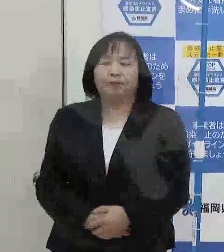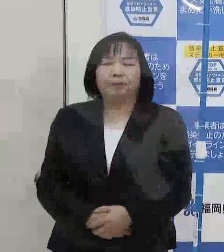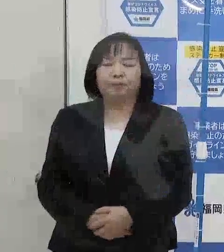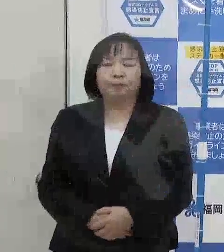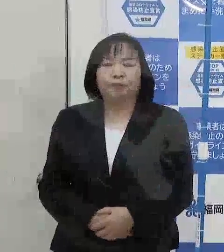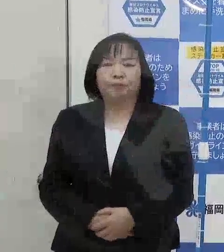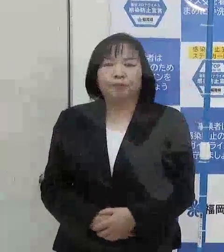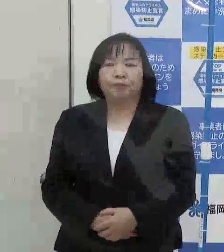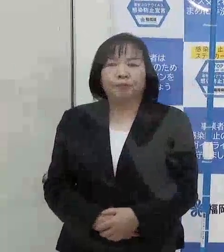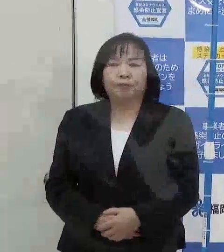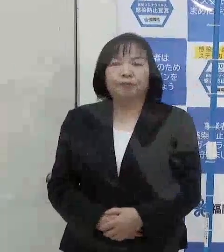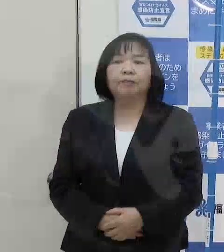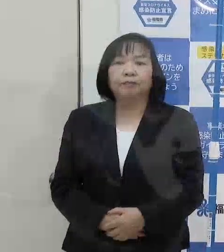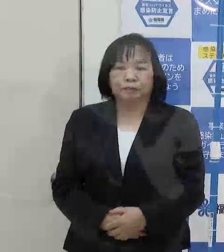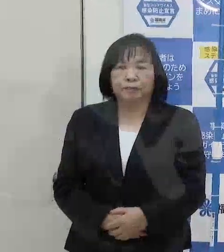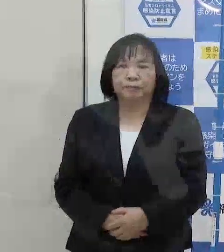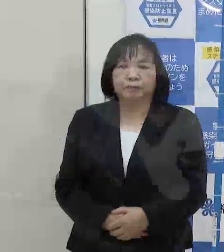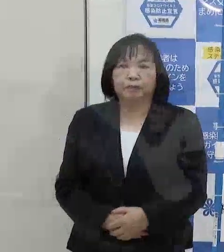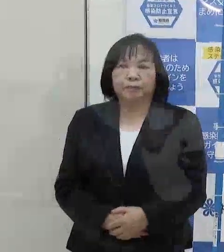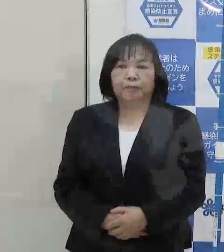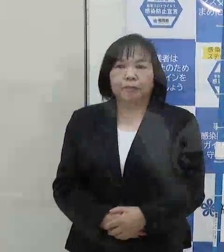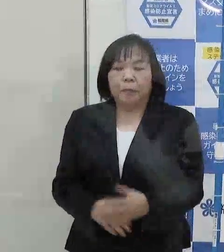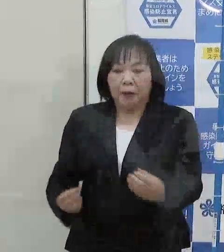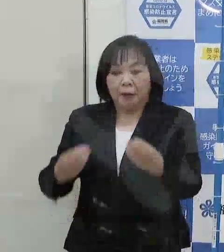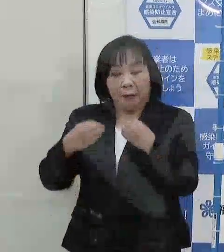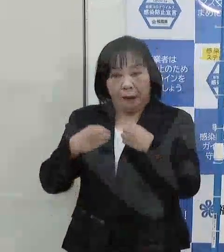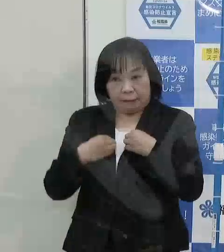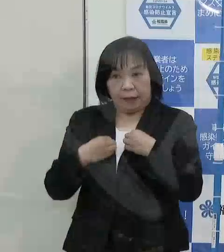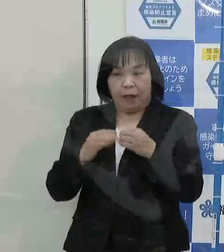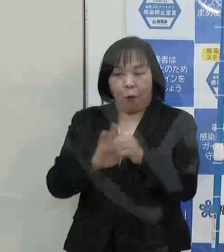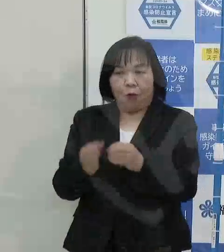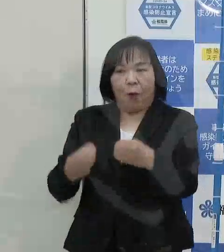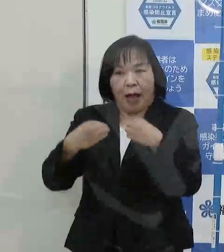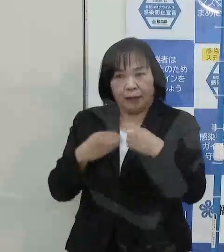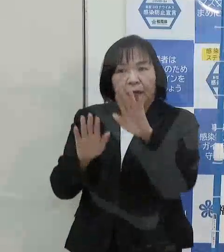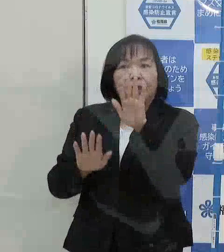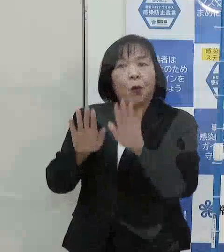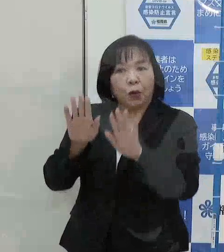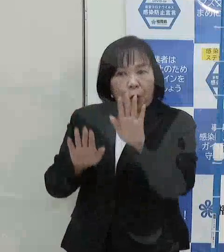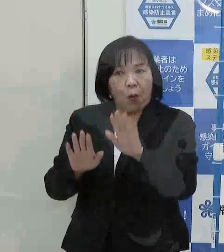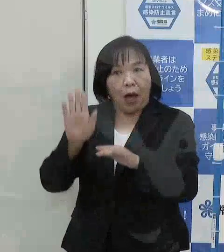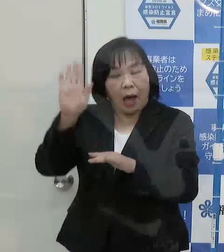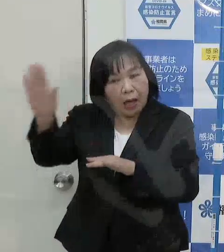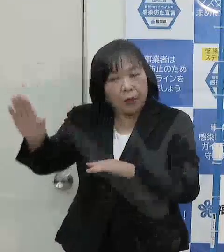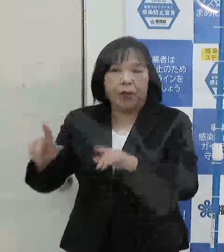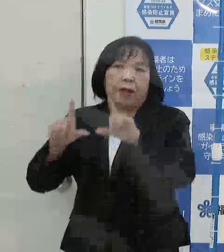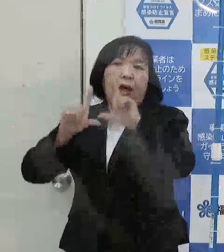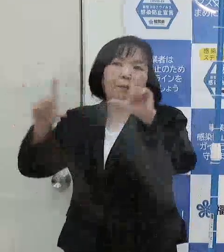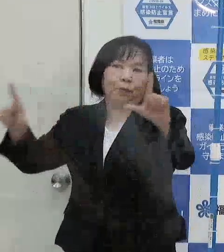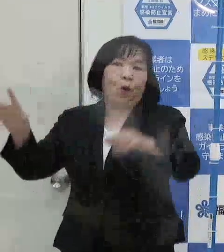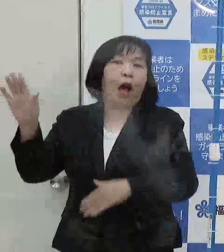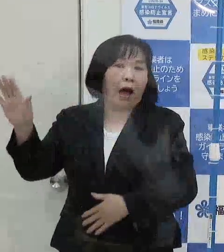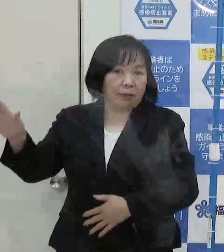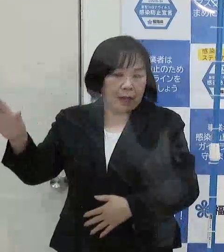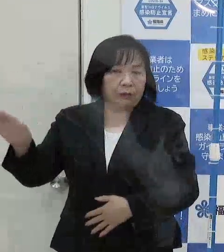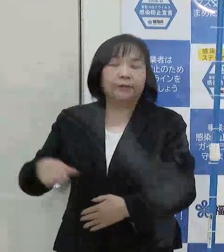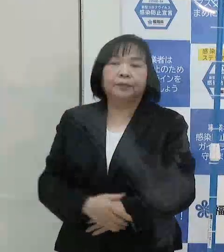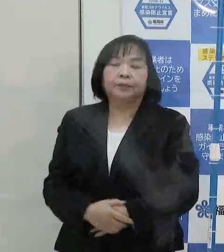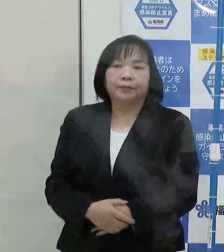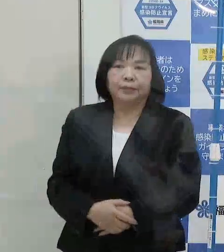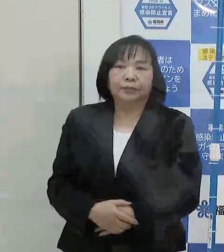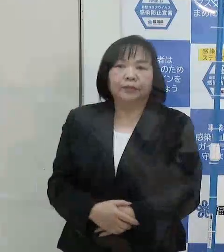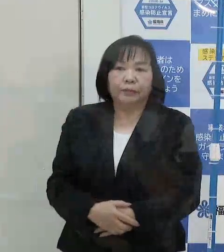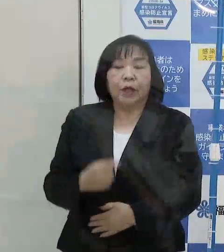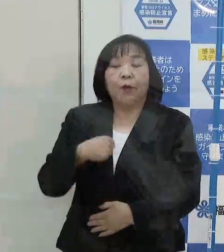はい、この後今日の感染状況については公表させて発表させていただきますけれども